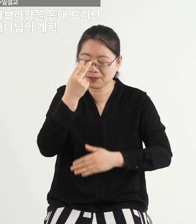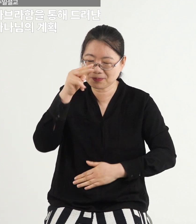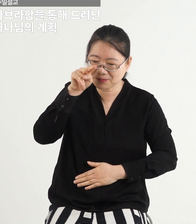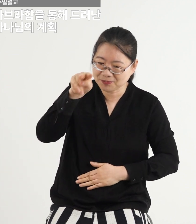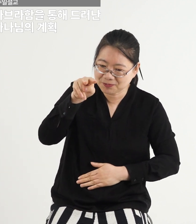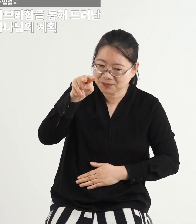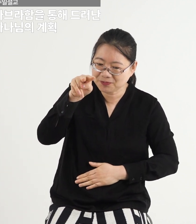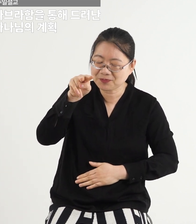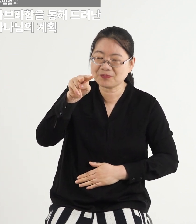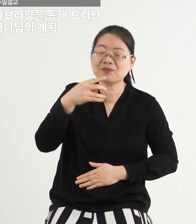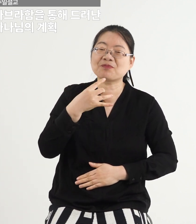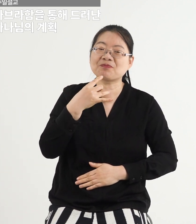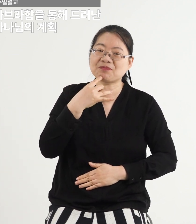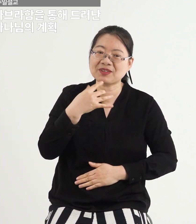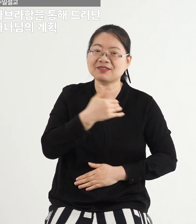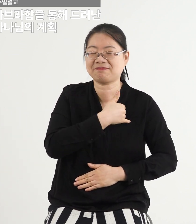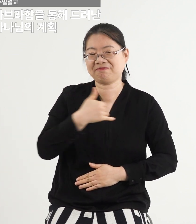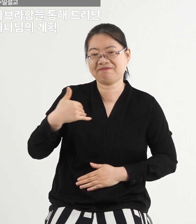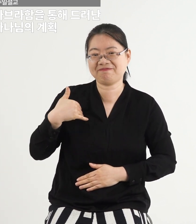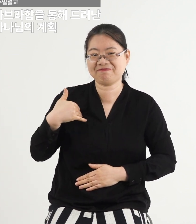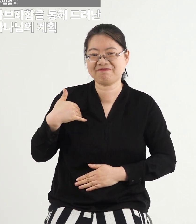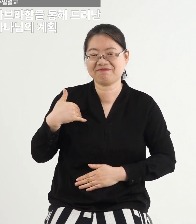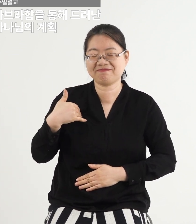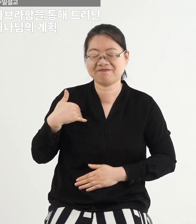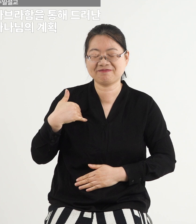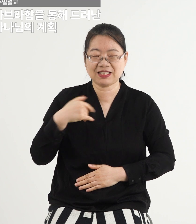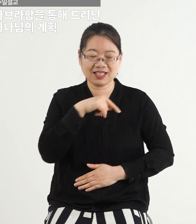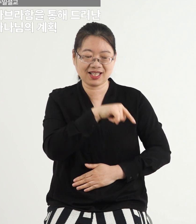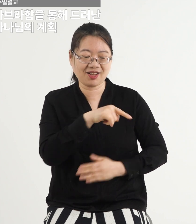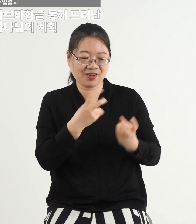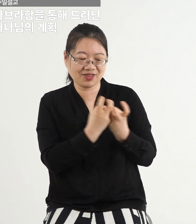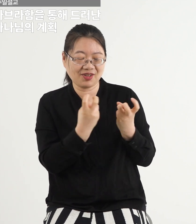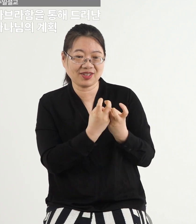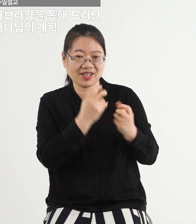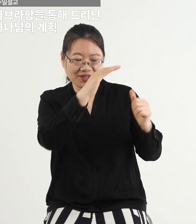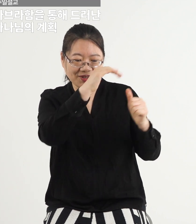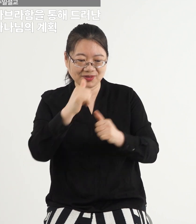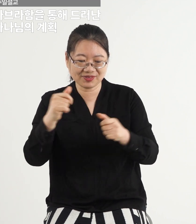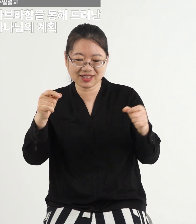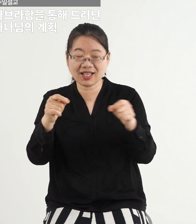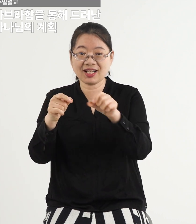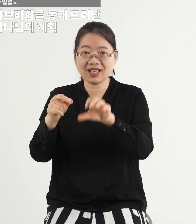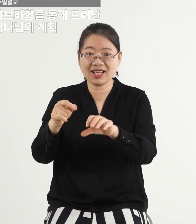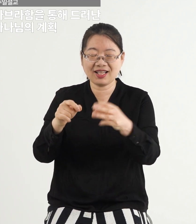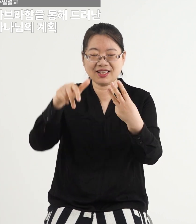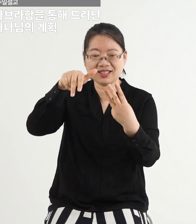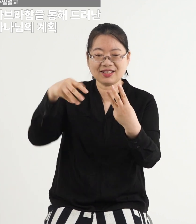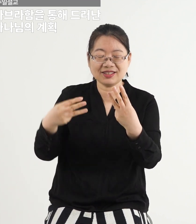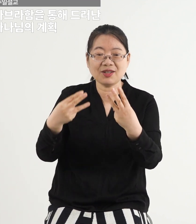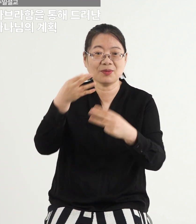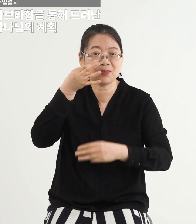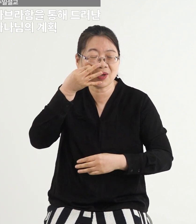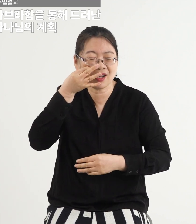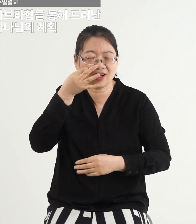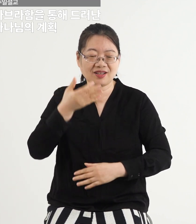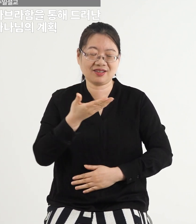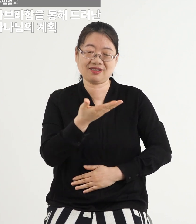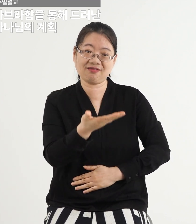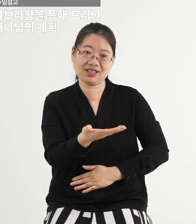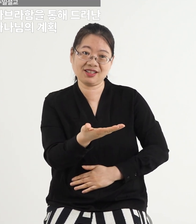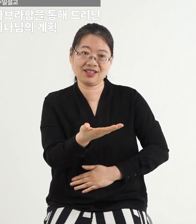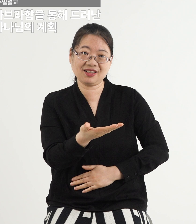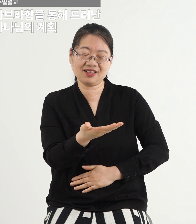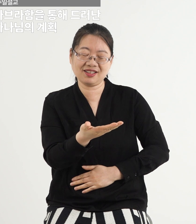뿐이에요. 그래서 이들을 어떻게 하시는가? 그 부르심 앞에 자 3절을 보세요.